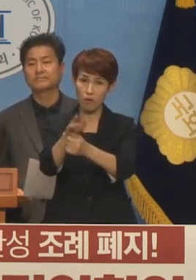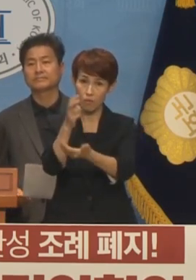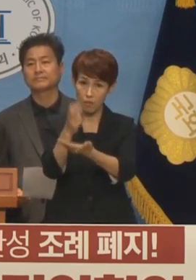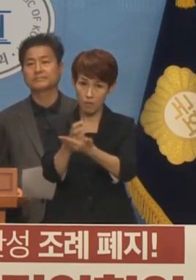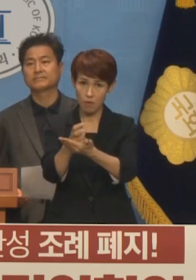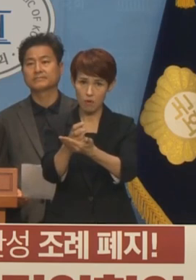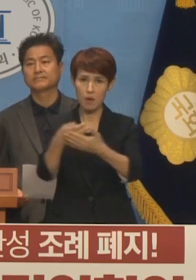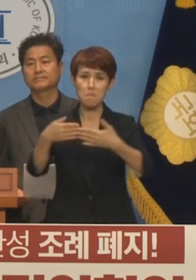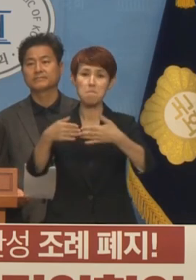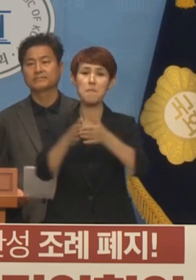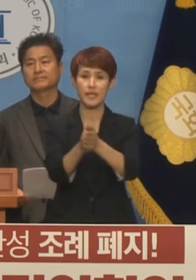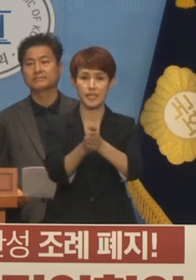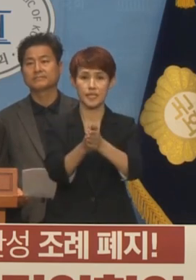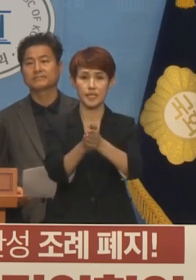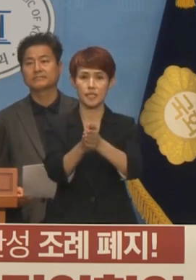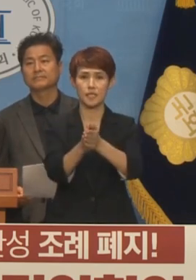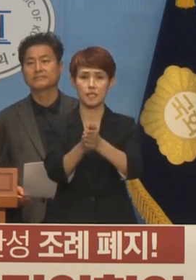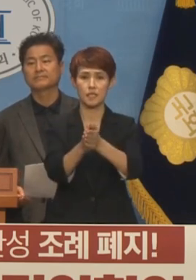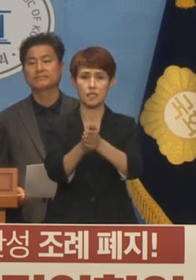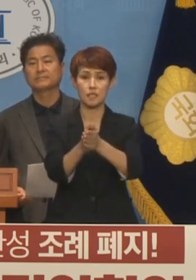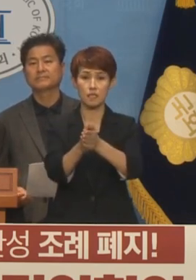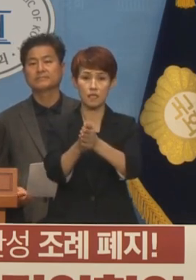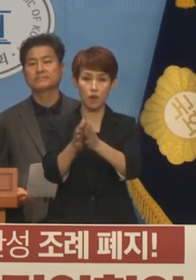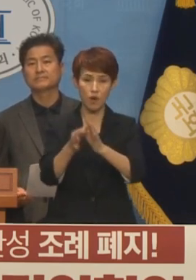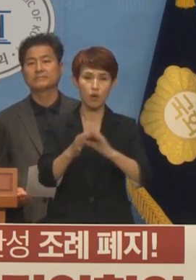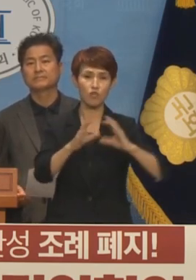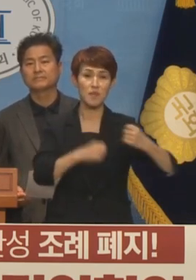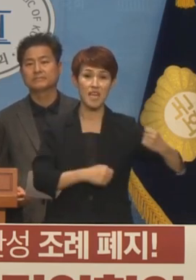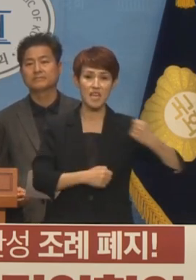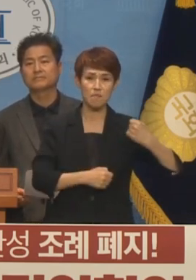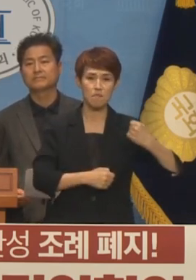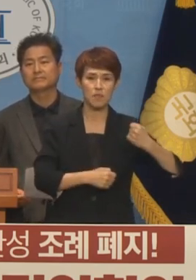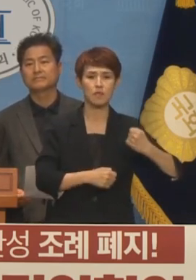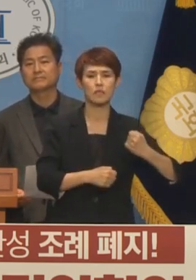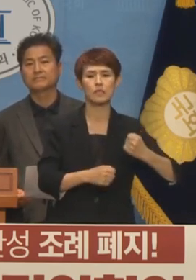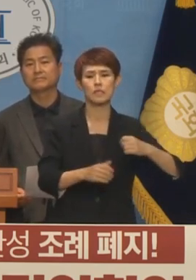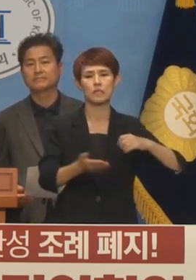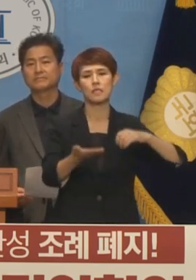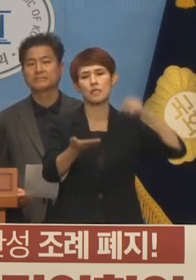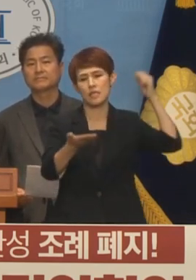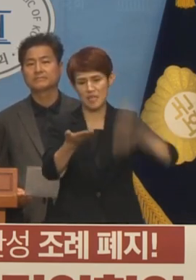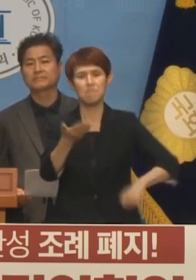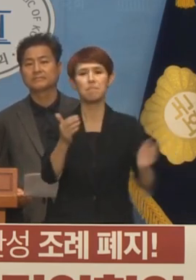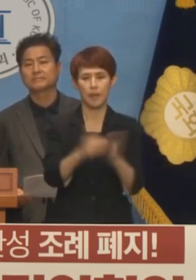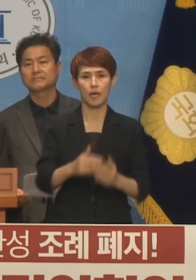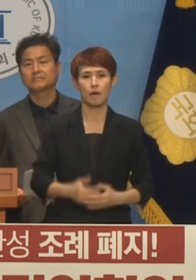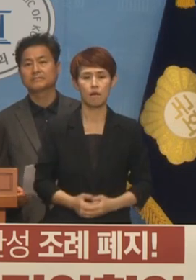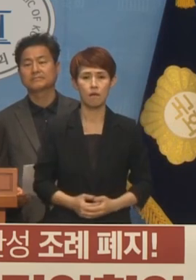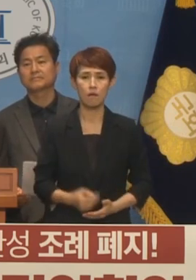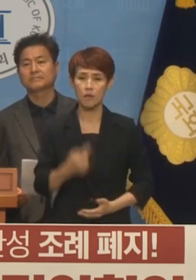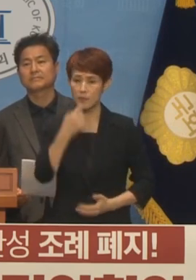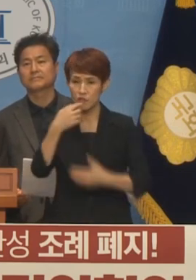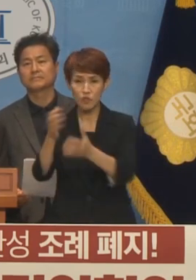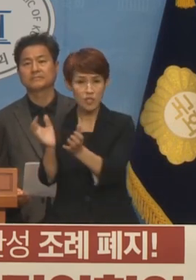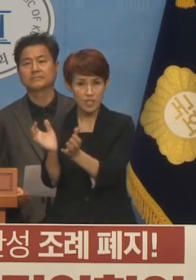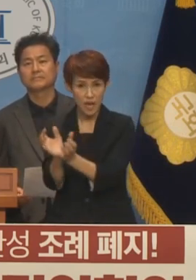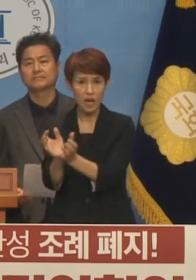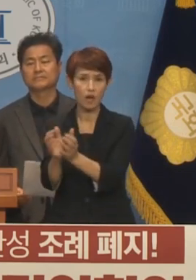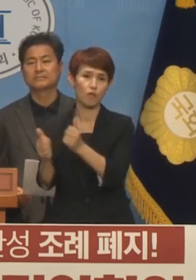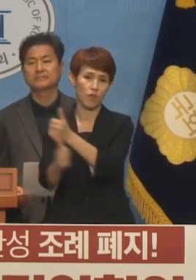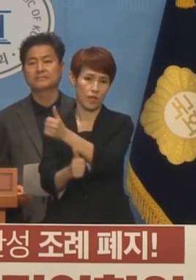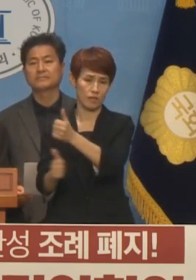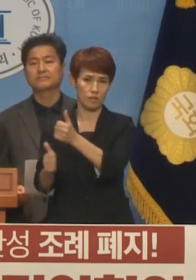폐지 조례안이 국민의힘 단독으로 통과되었다. 더불어민주당 서울시 바로잡기